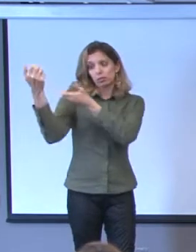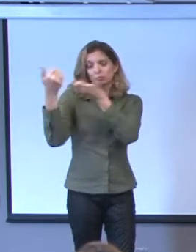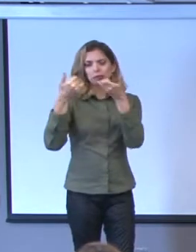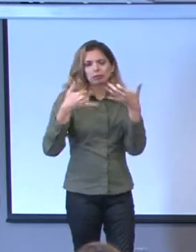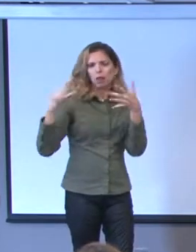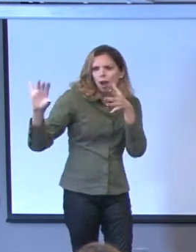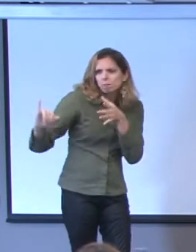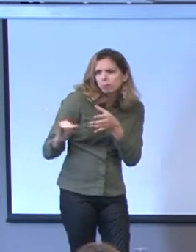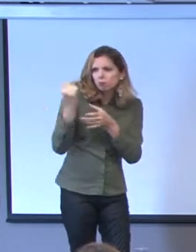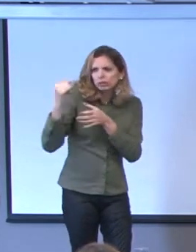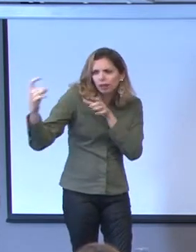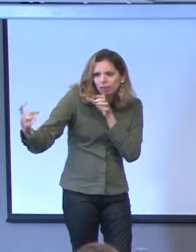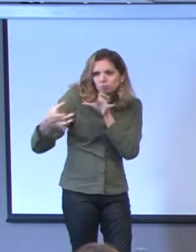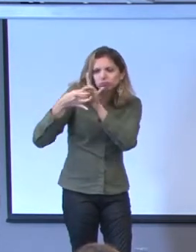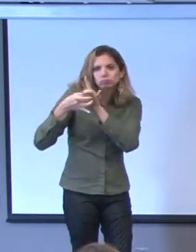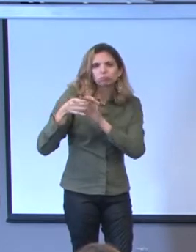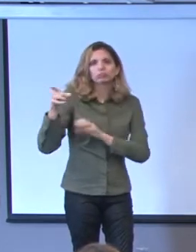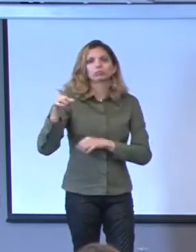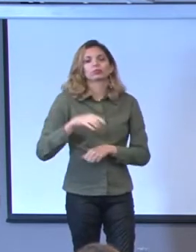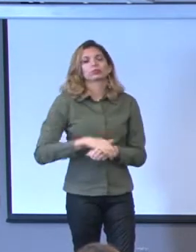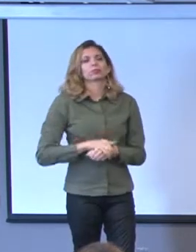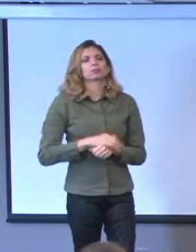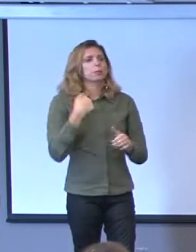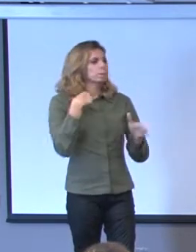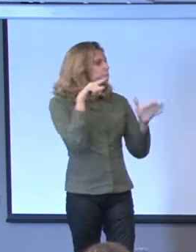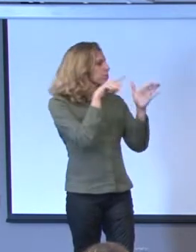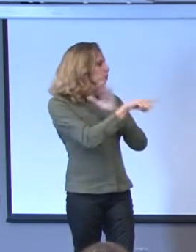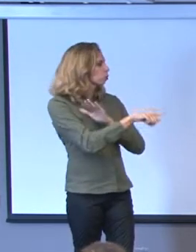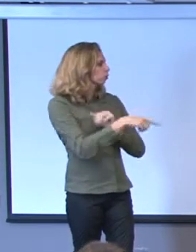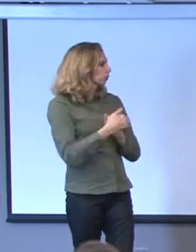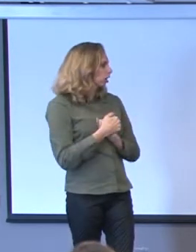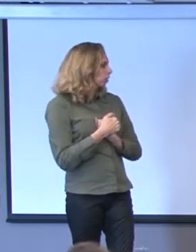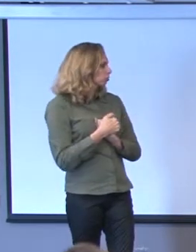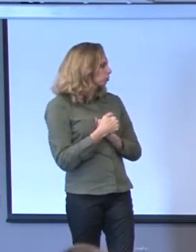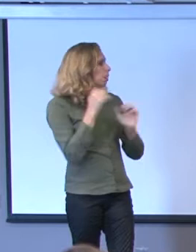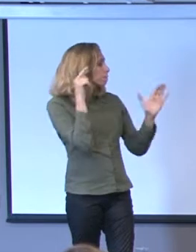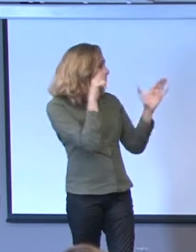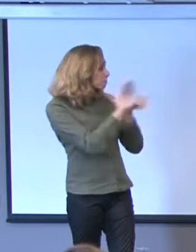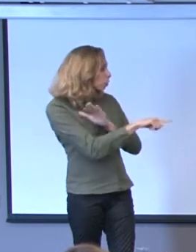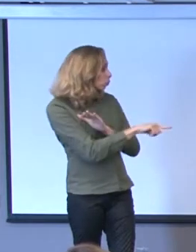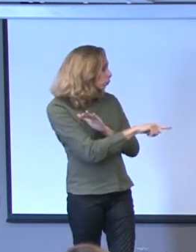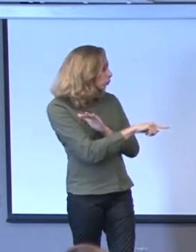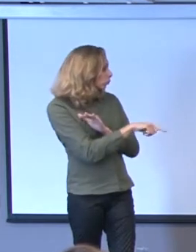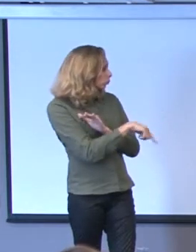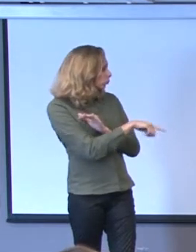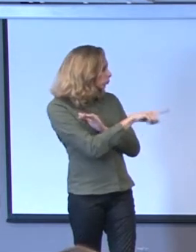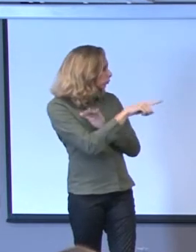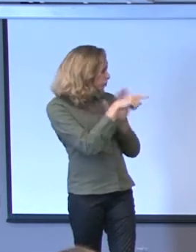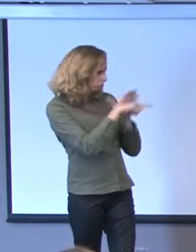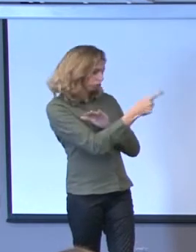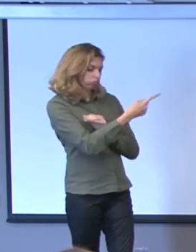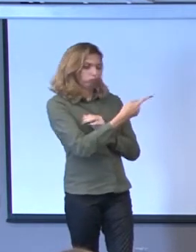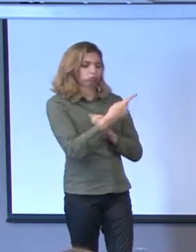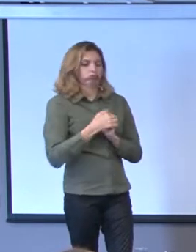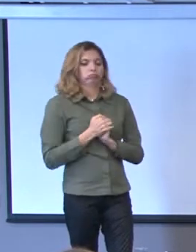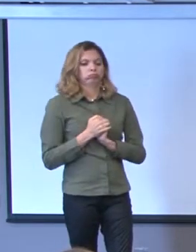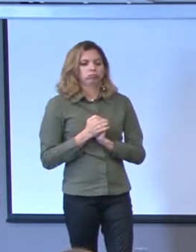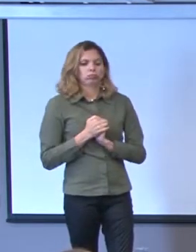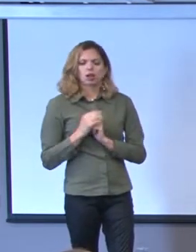o gancho da fala do Douglas para fazer uma pergunta para vocês.